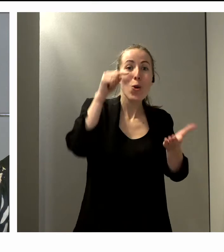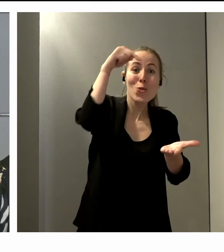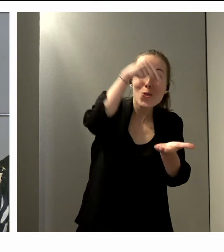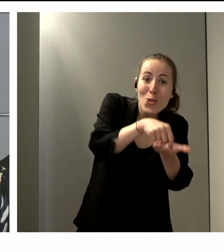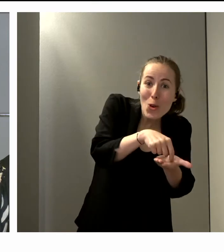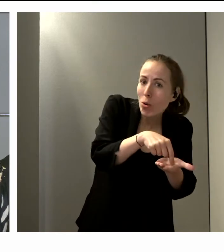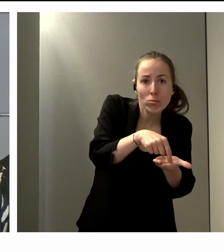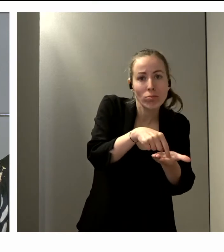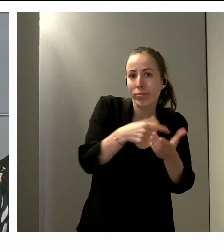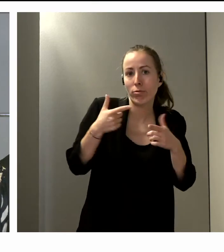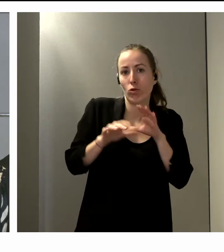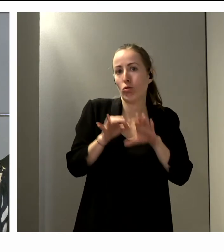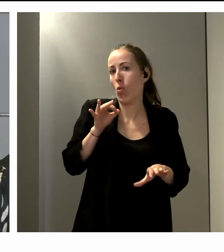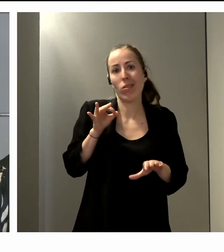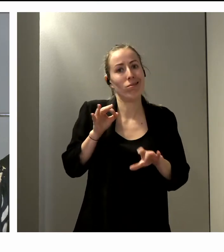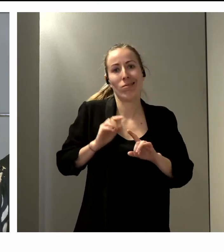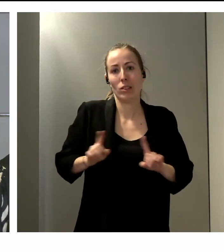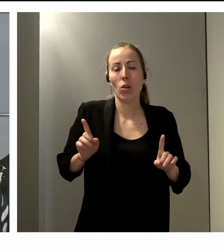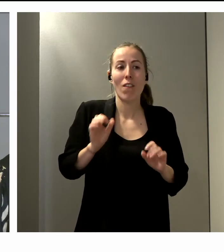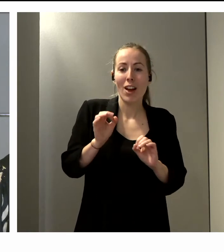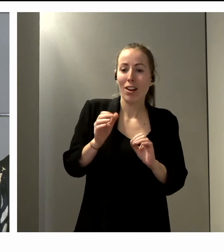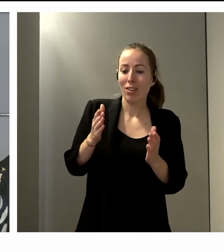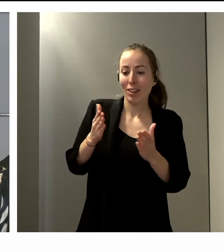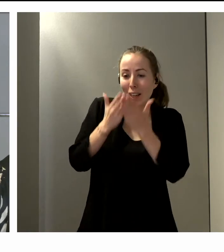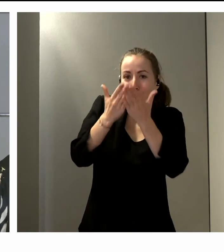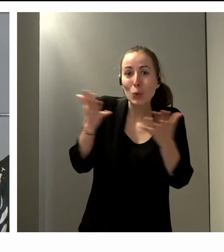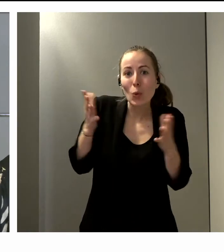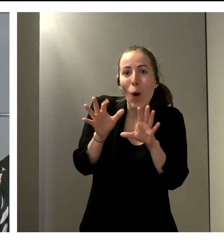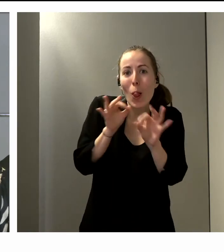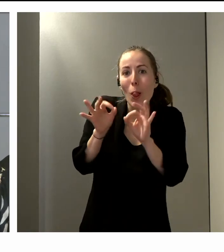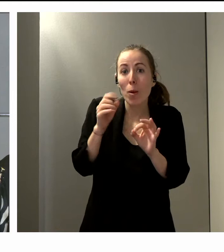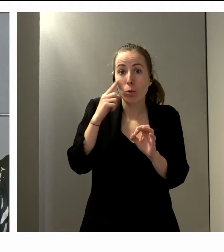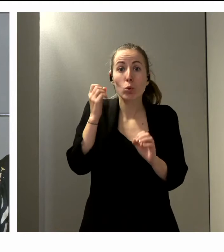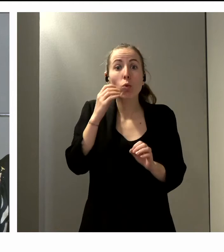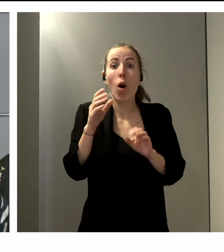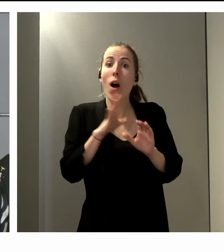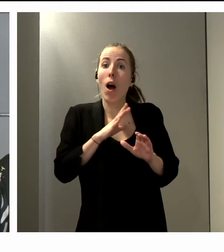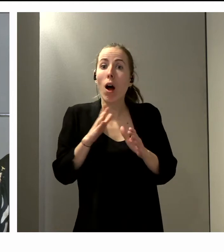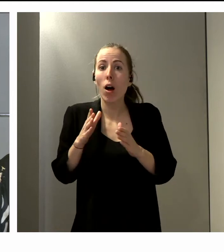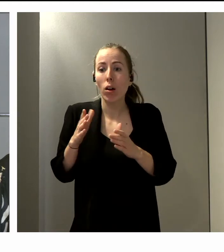peut poursuivre ses études, en termes de filières, et notamment sur les filières sélectives.